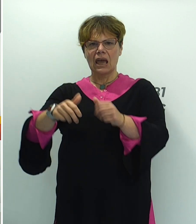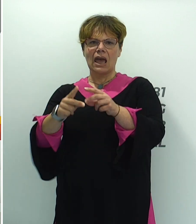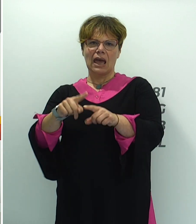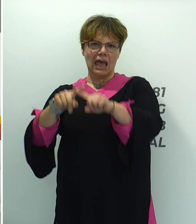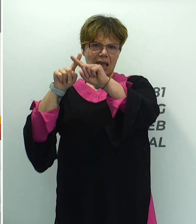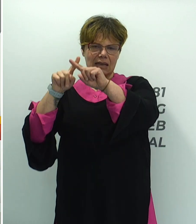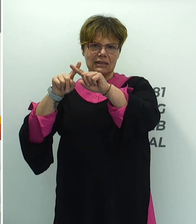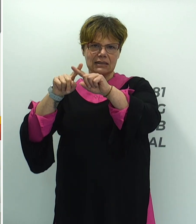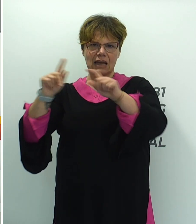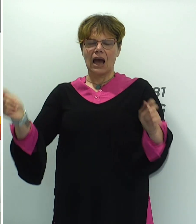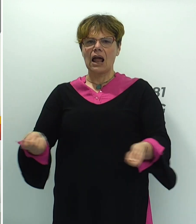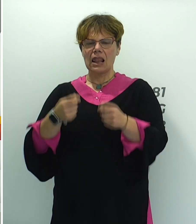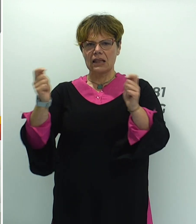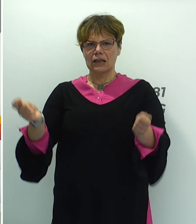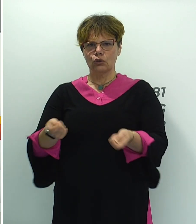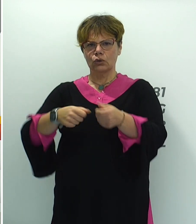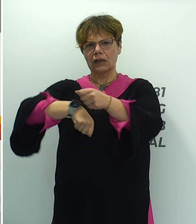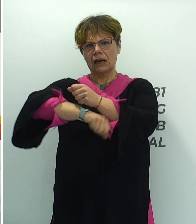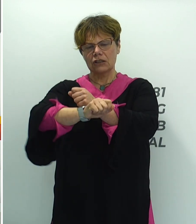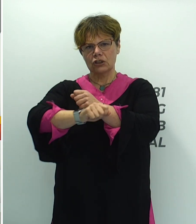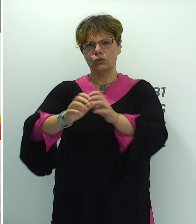del Napoli.